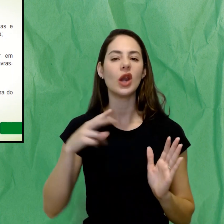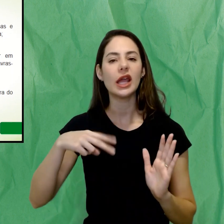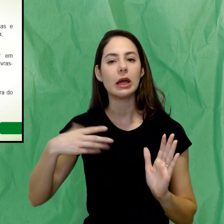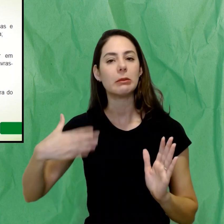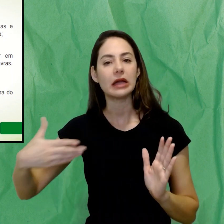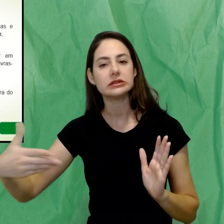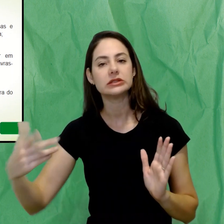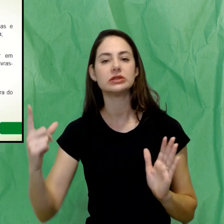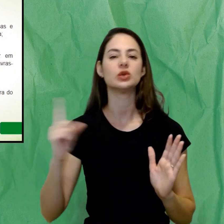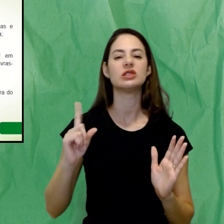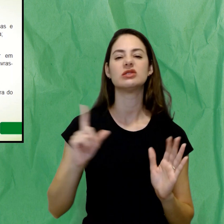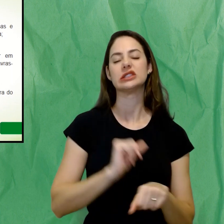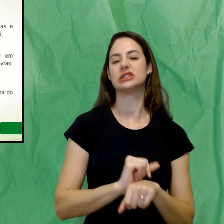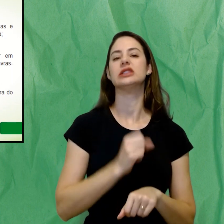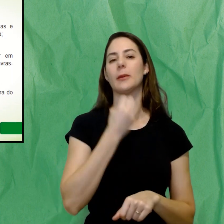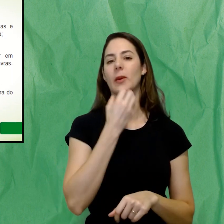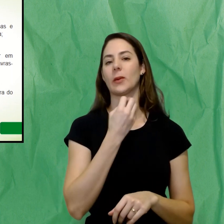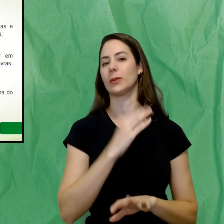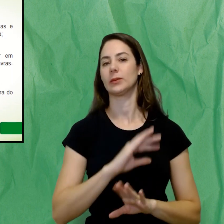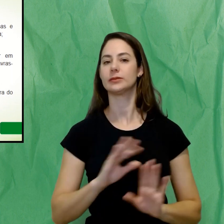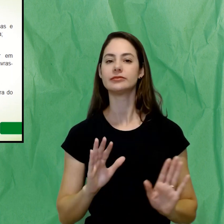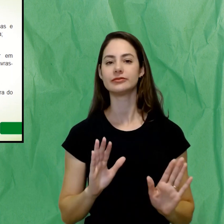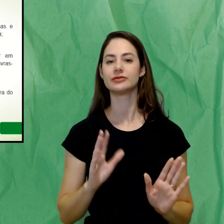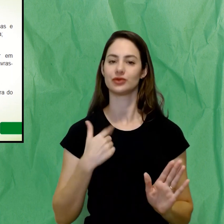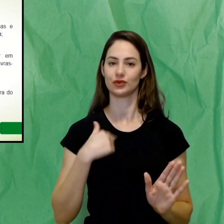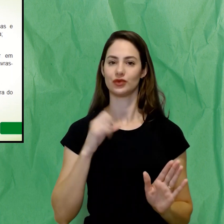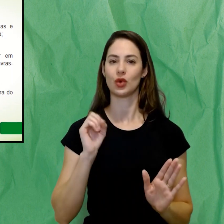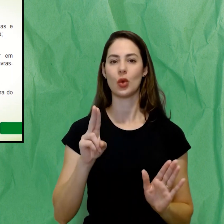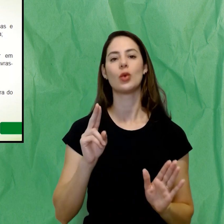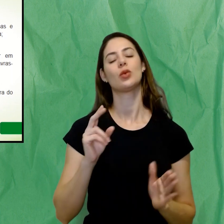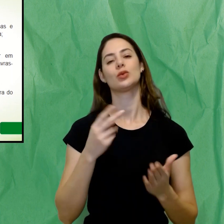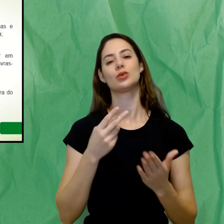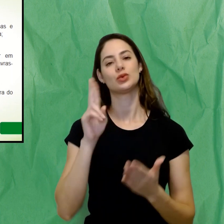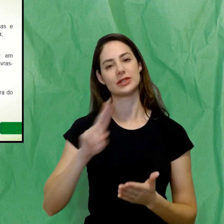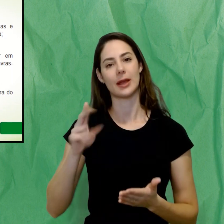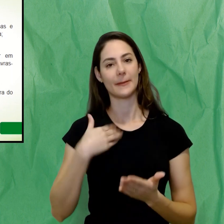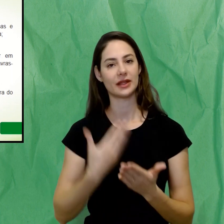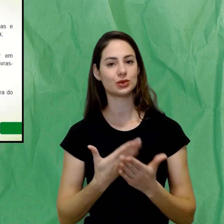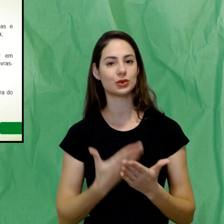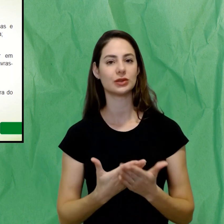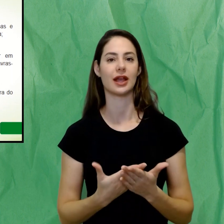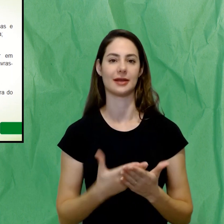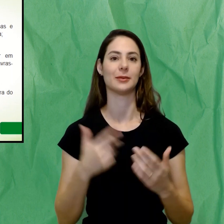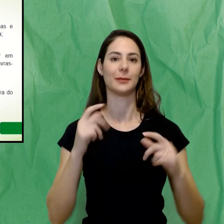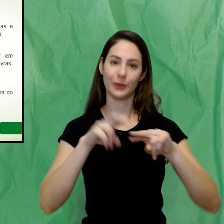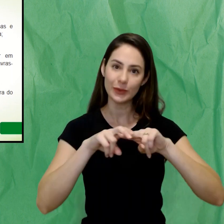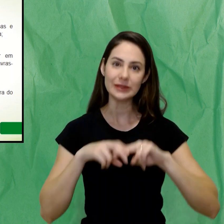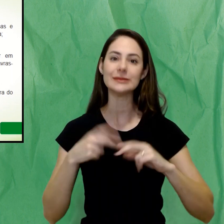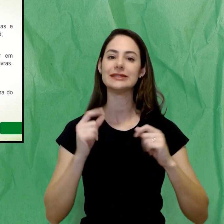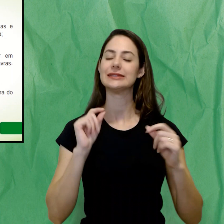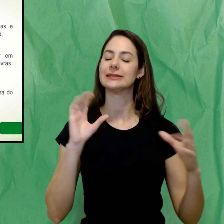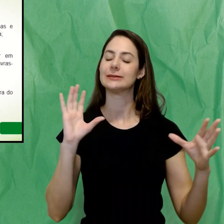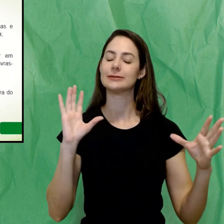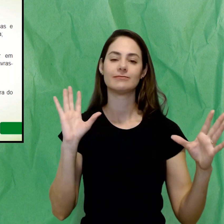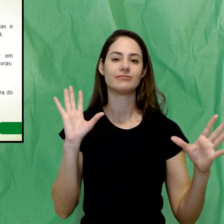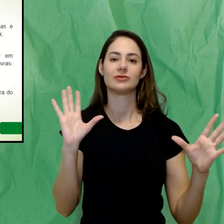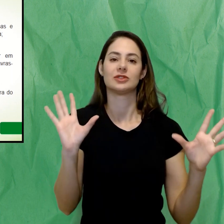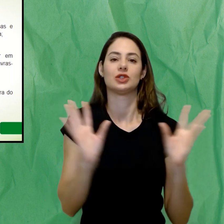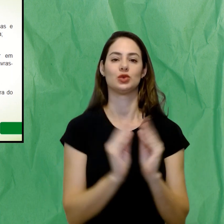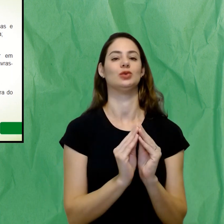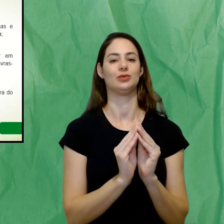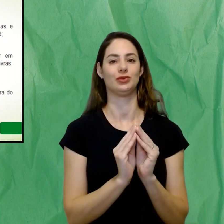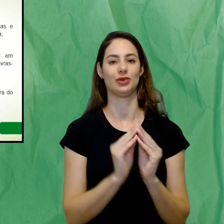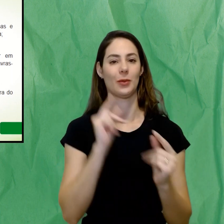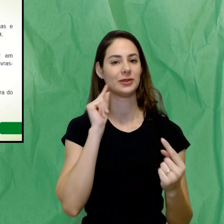não utilizá-la como material para os seus estudos, enfim. Tá? Então, ele precisa ser muito objetivo. Ele é